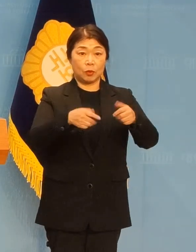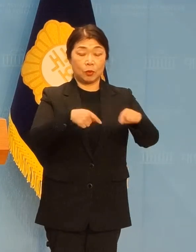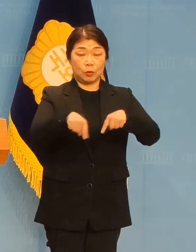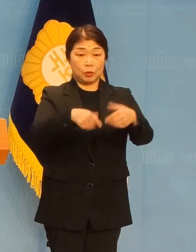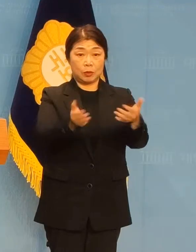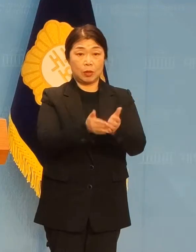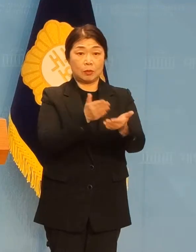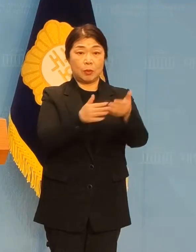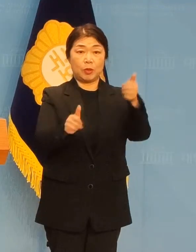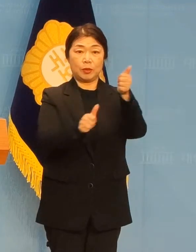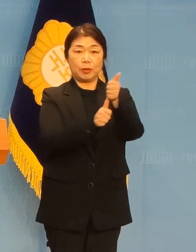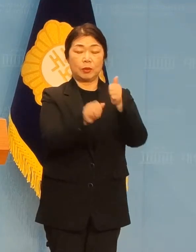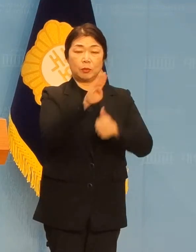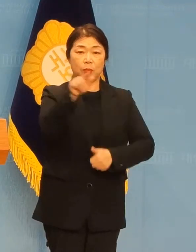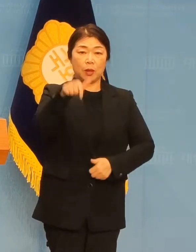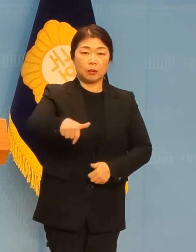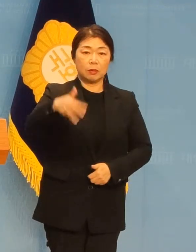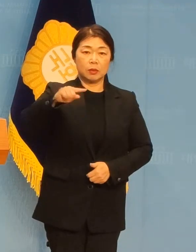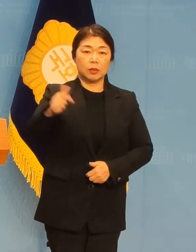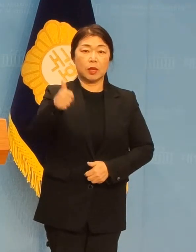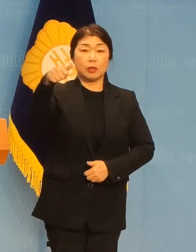조국혁신당 부대변인 박찬규입니다.